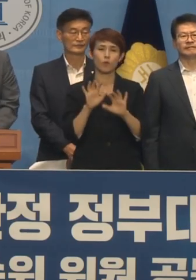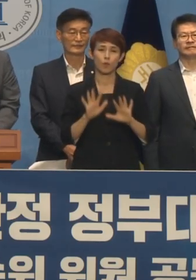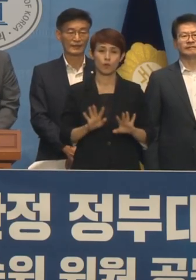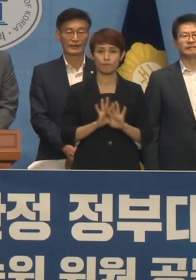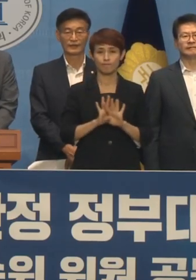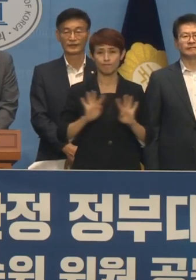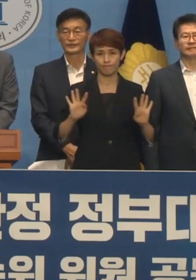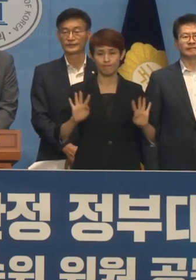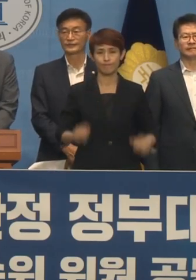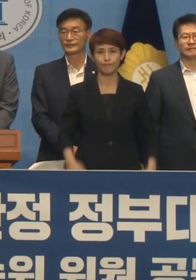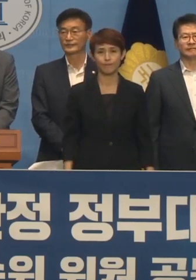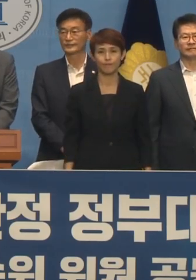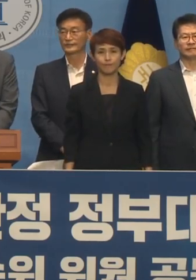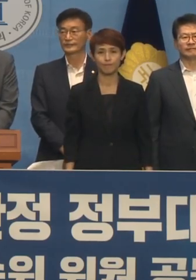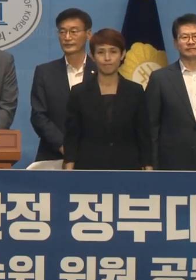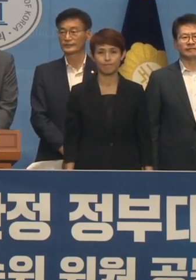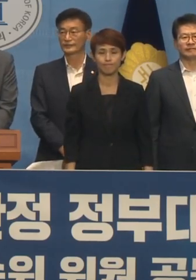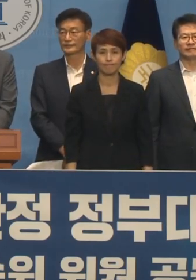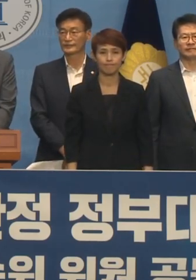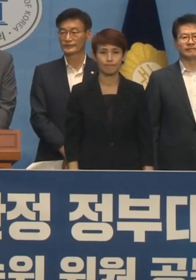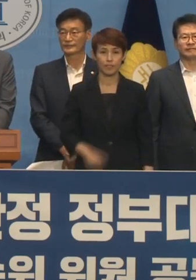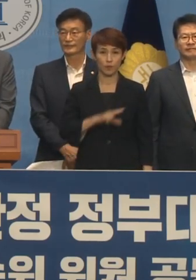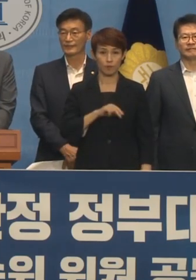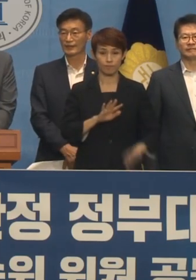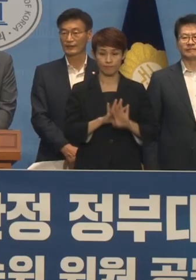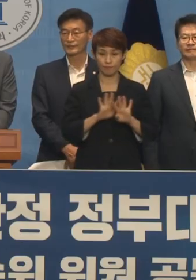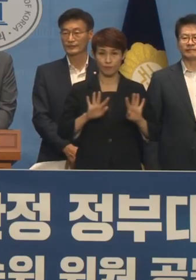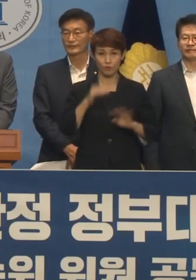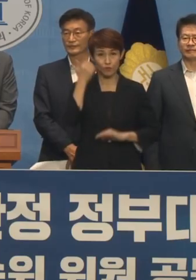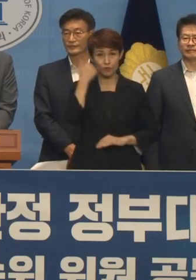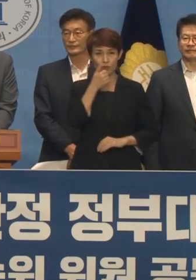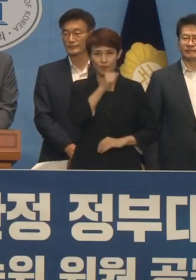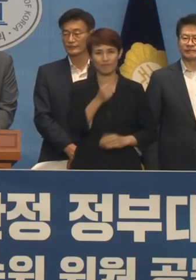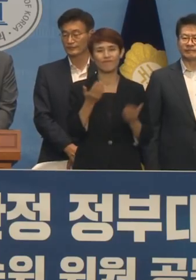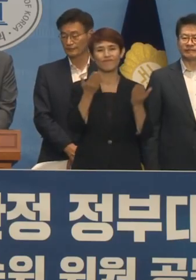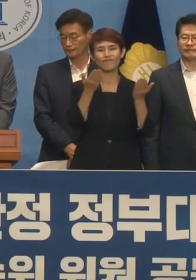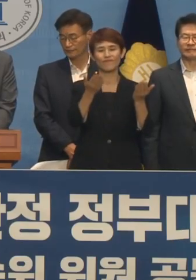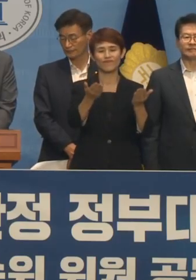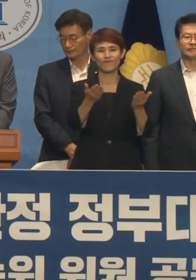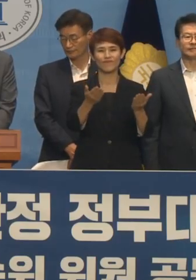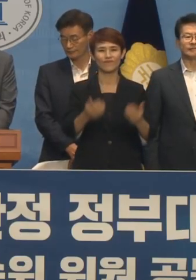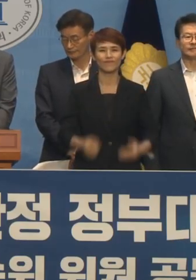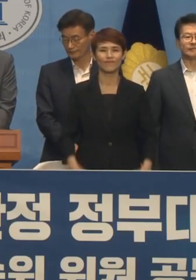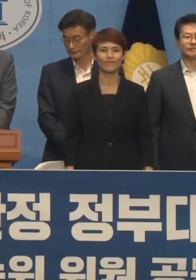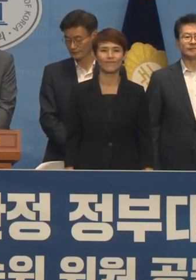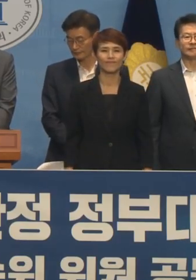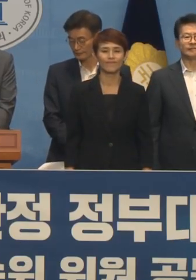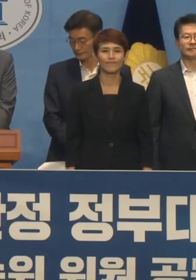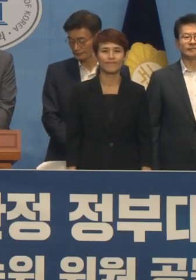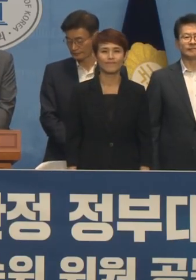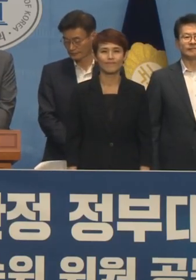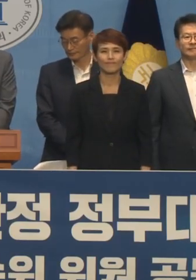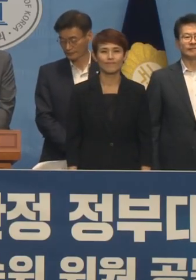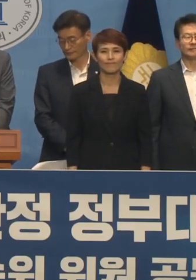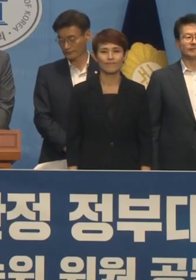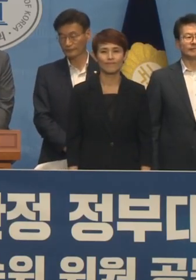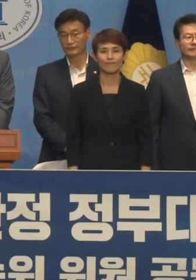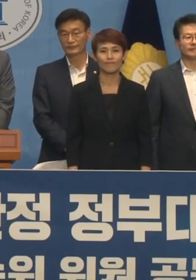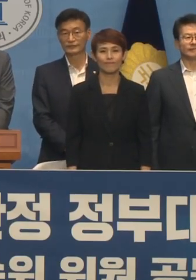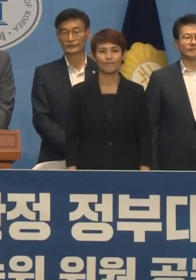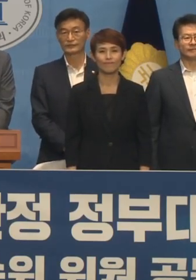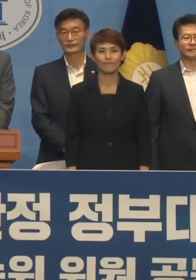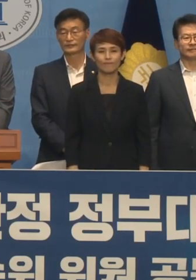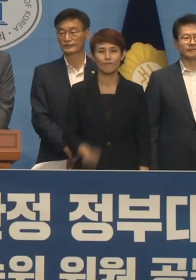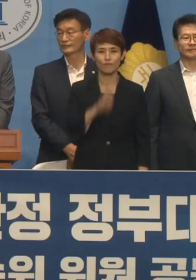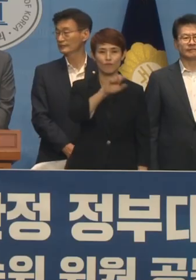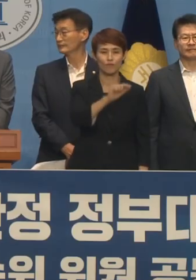드립니다. 여기 해주신 의원님들 소개하고 성명서를 낭독하는 순으로 하겠습니다. 먼저